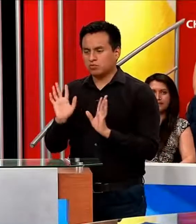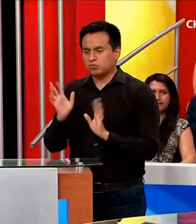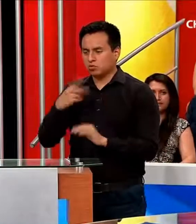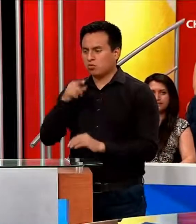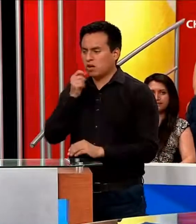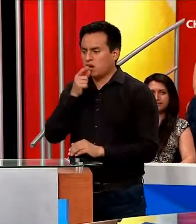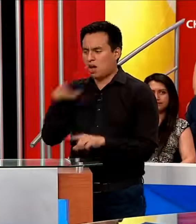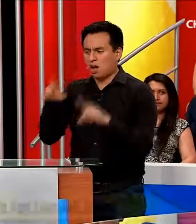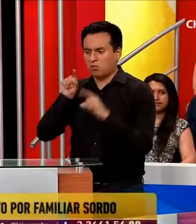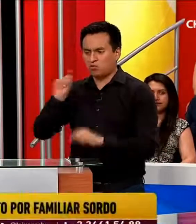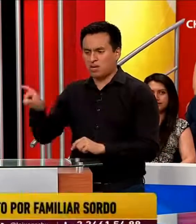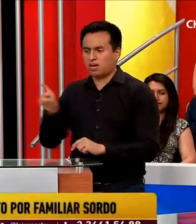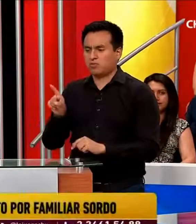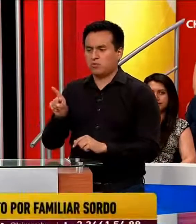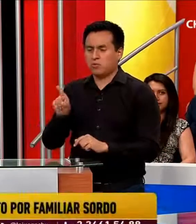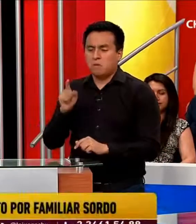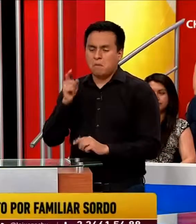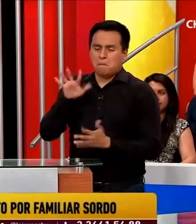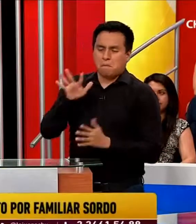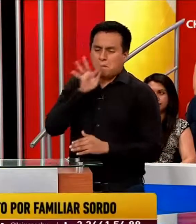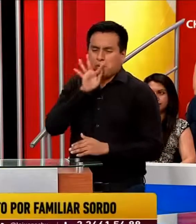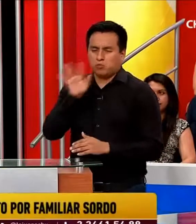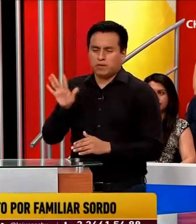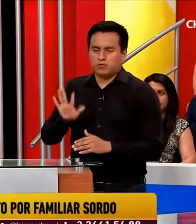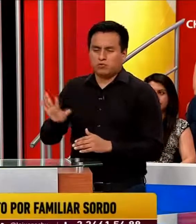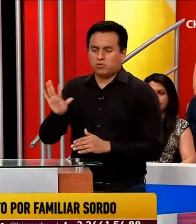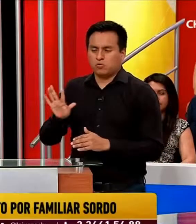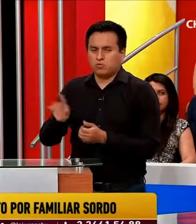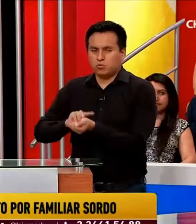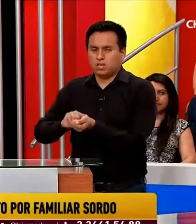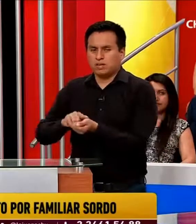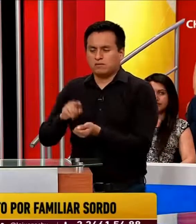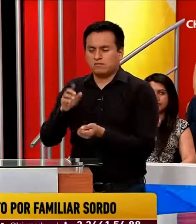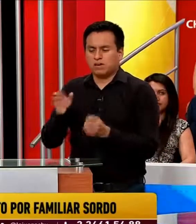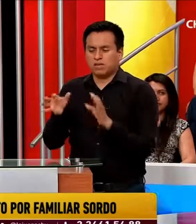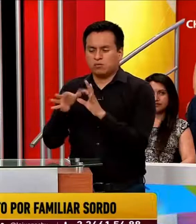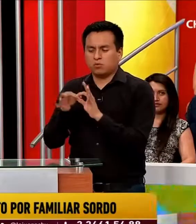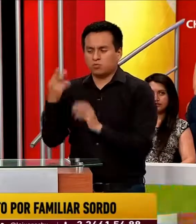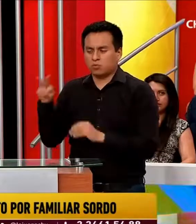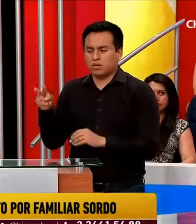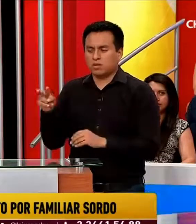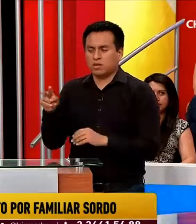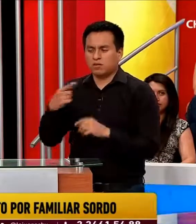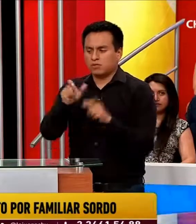estamos presumiendo una conducta inadecuada de parte suya ni de parte de nadie de la familia.